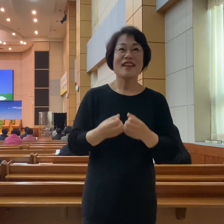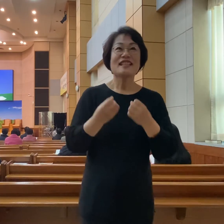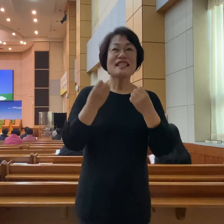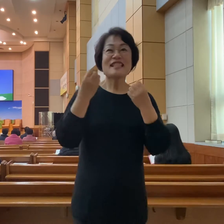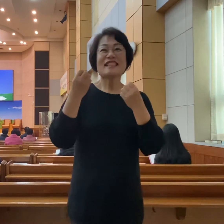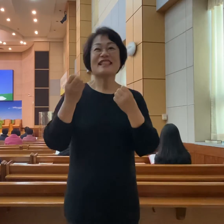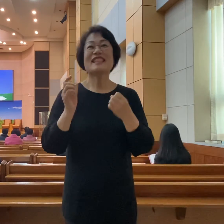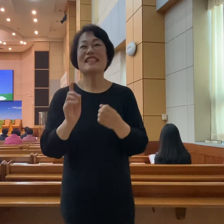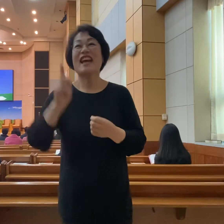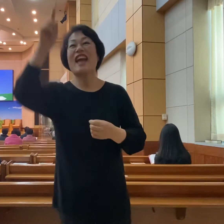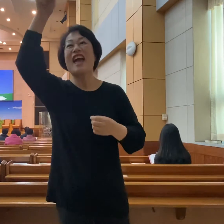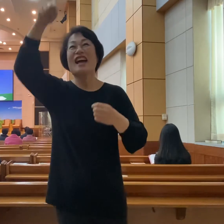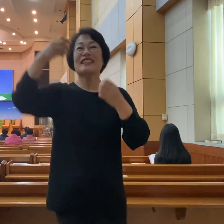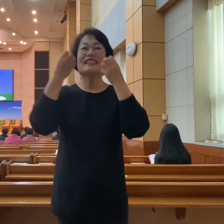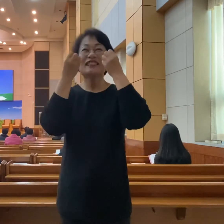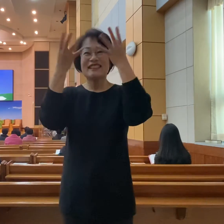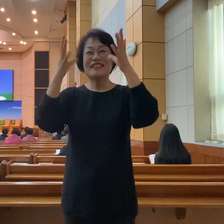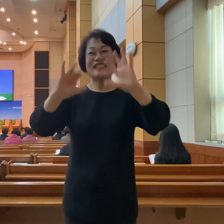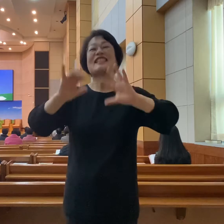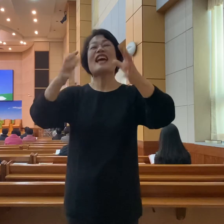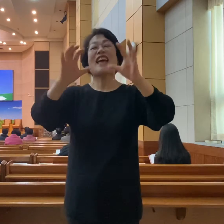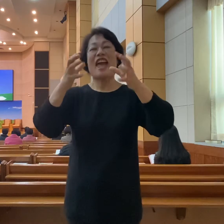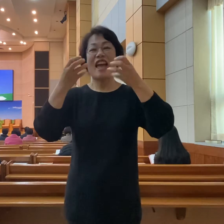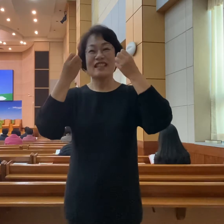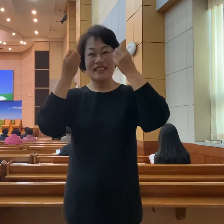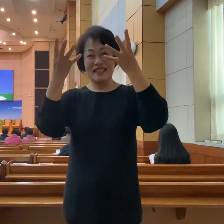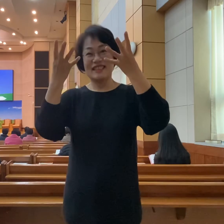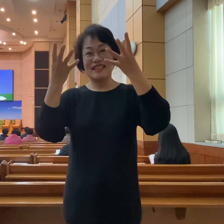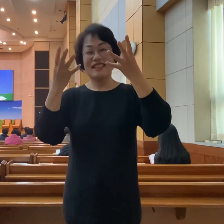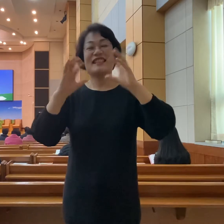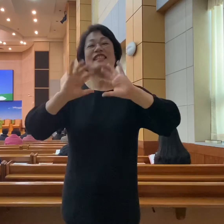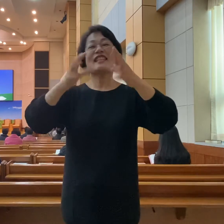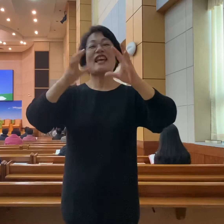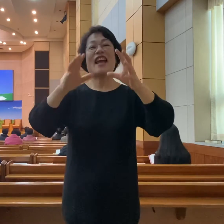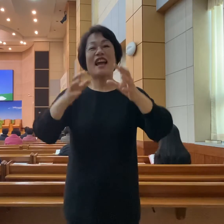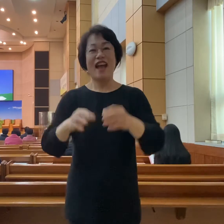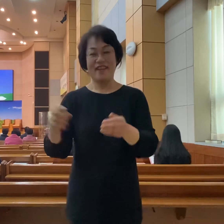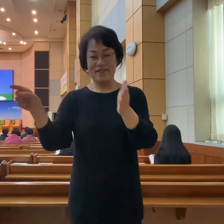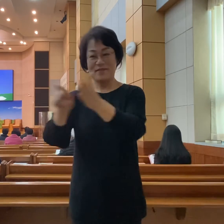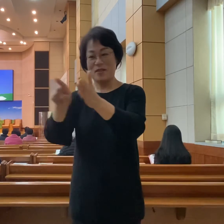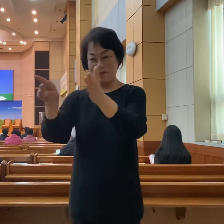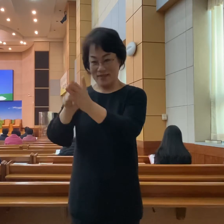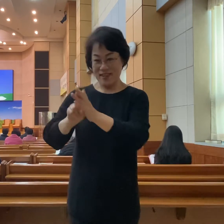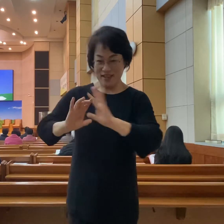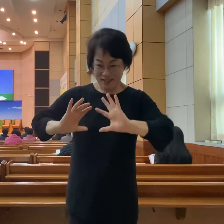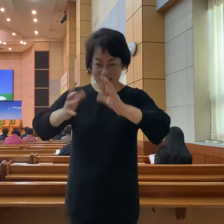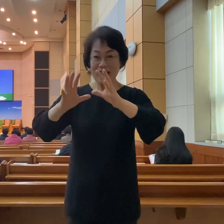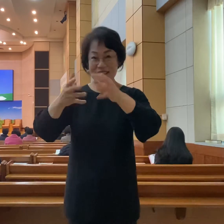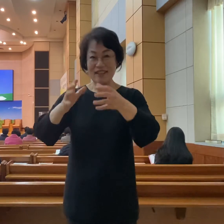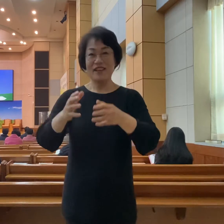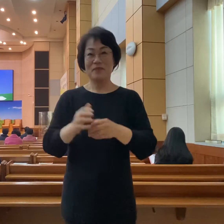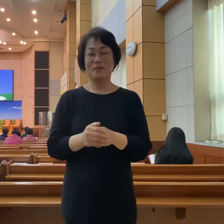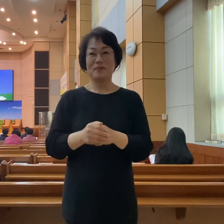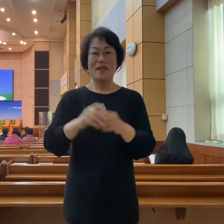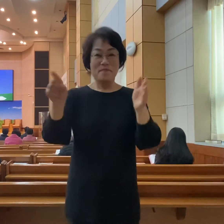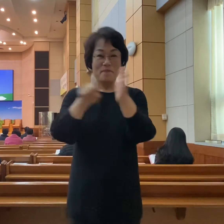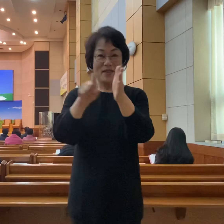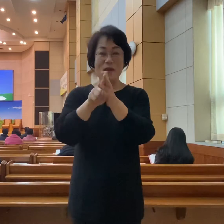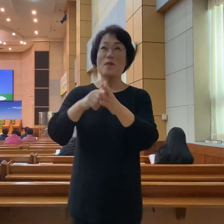신세계 백화점가의 신세계가 아니고, 이 신앙의 세계가 신세계고, 신앙의